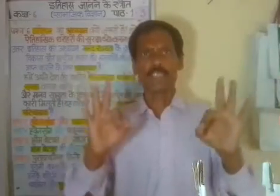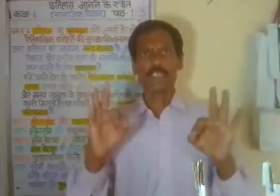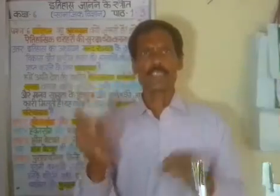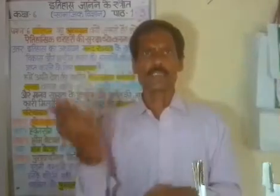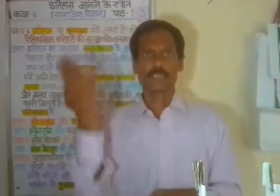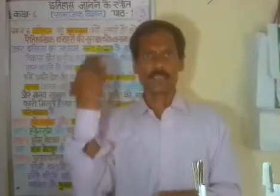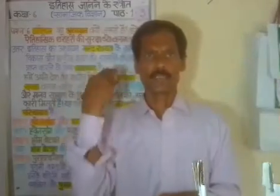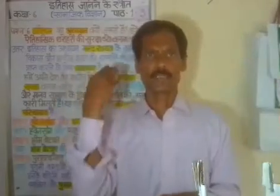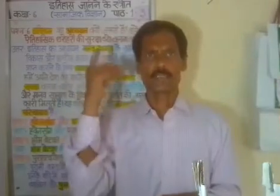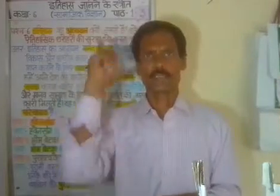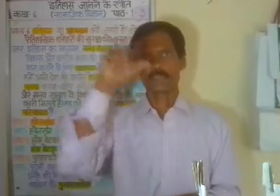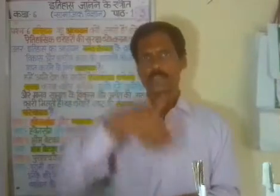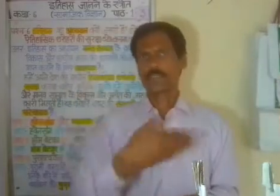ऐतिहासिक